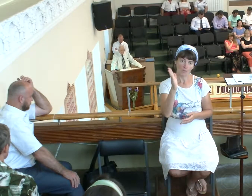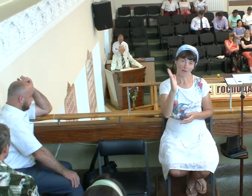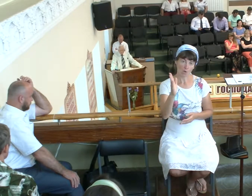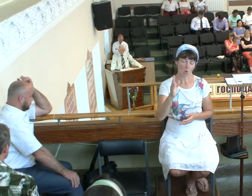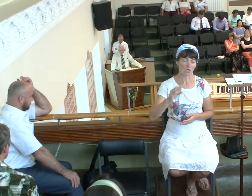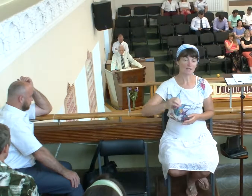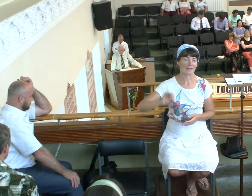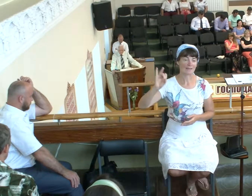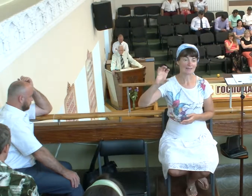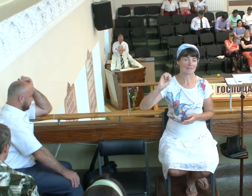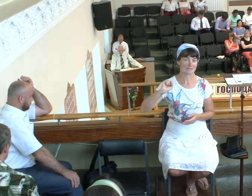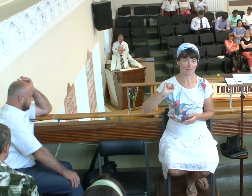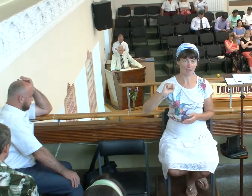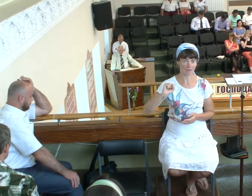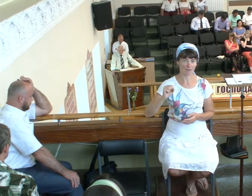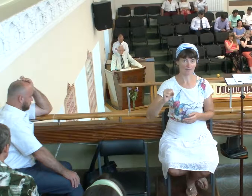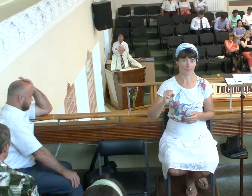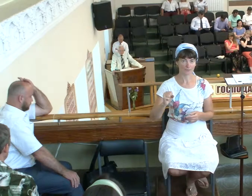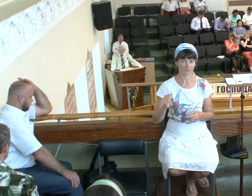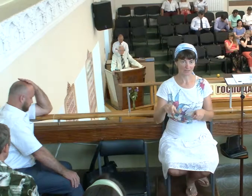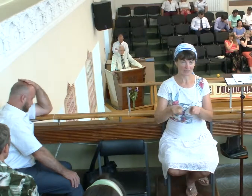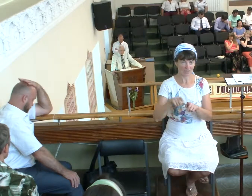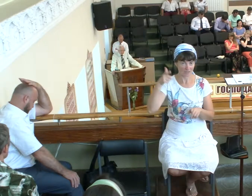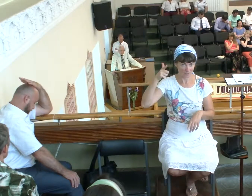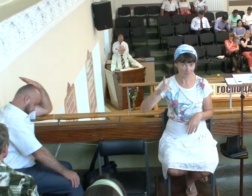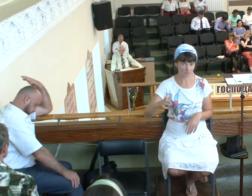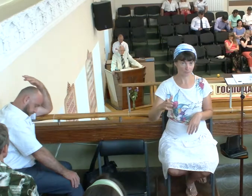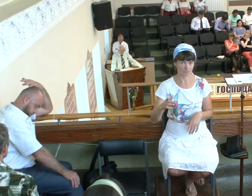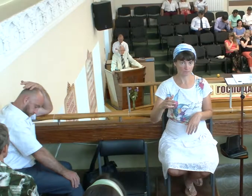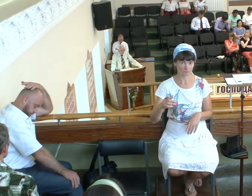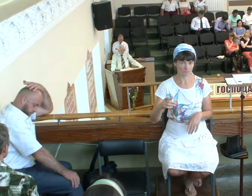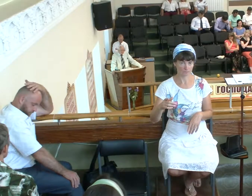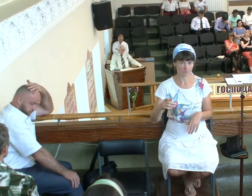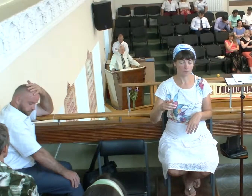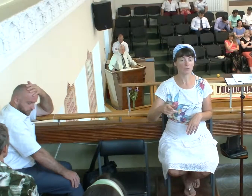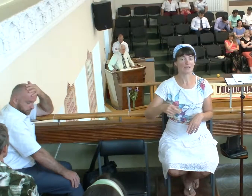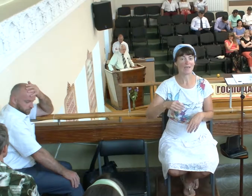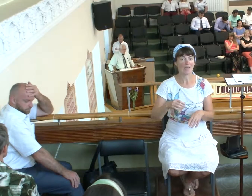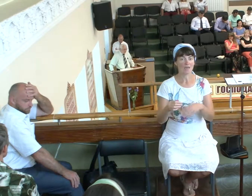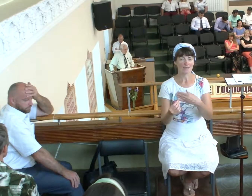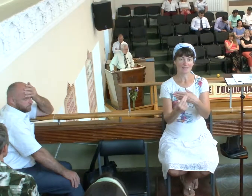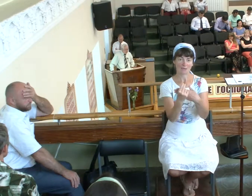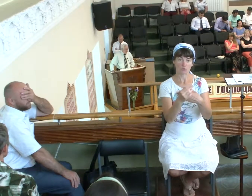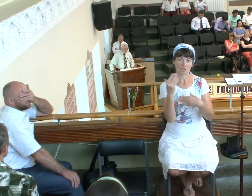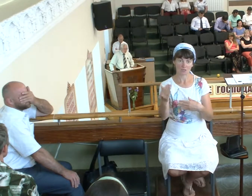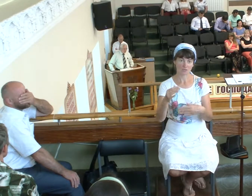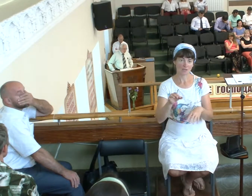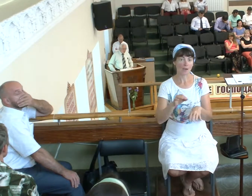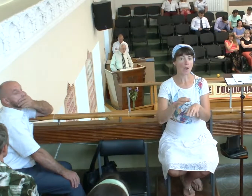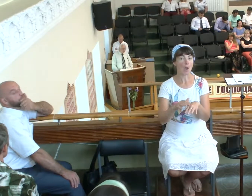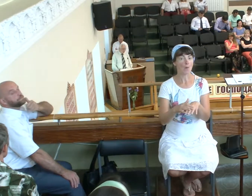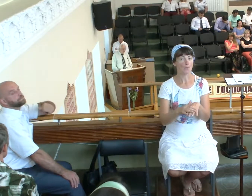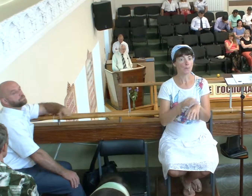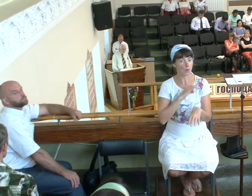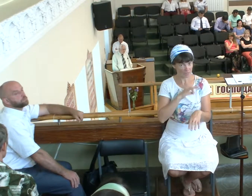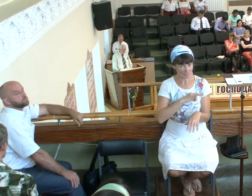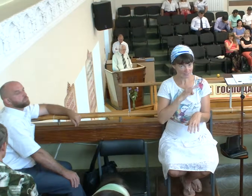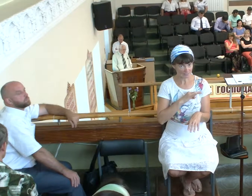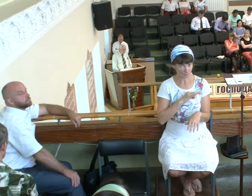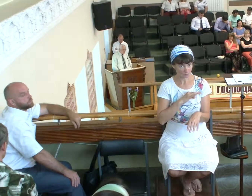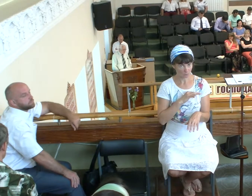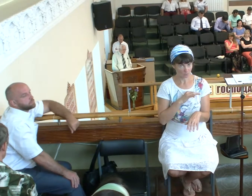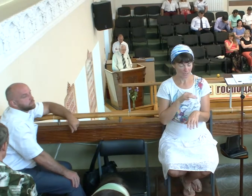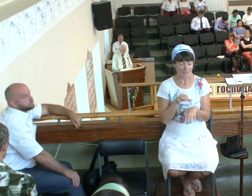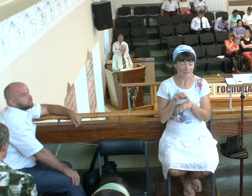48:17. «Я Господь Бог твой, святый Израилев, научающий тебя полезному, ведущий по тому пути, по которому